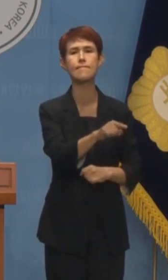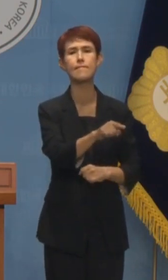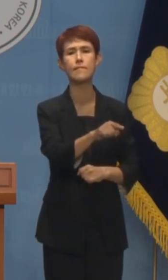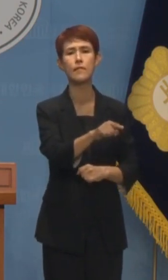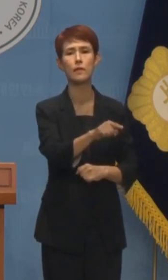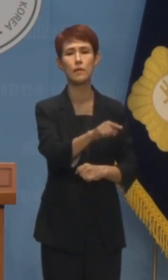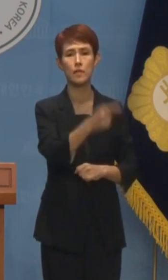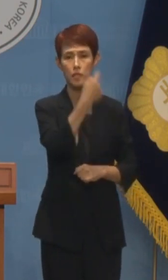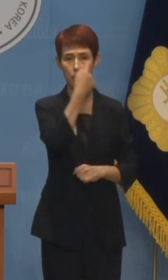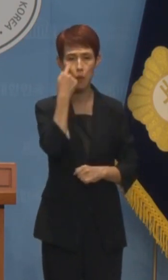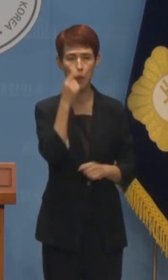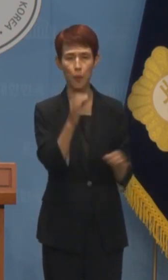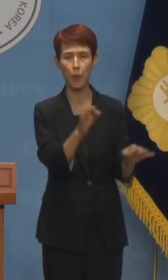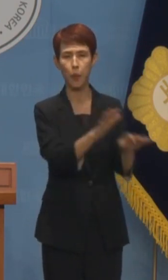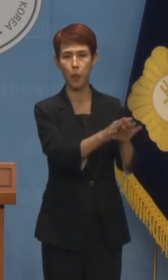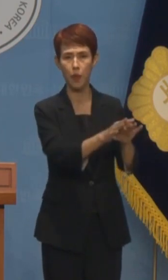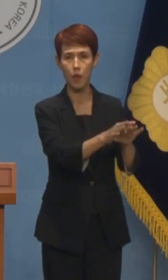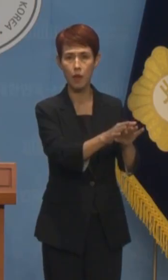현장의 증거를